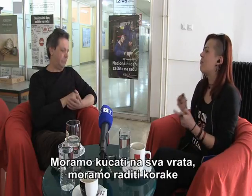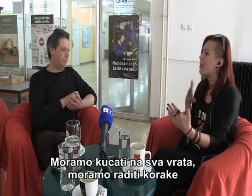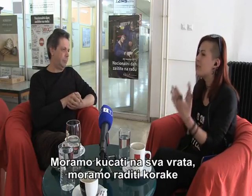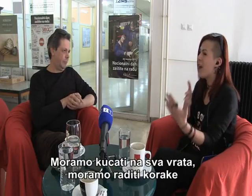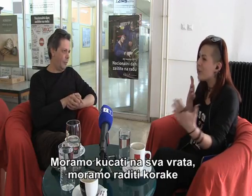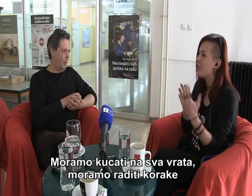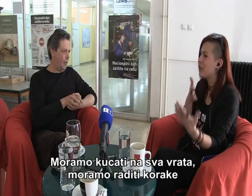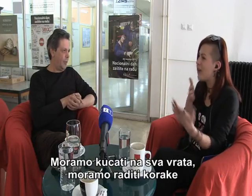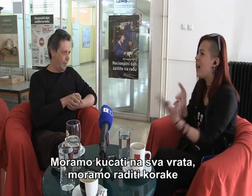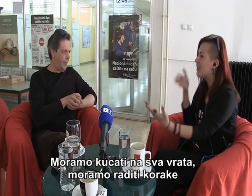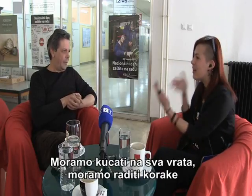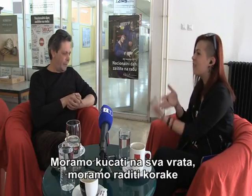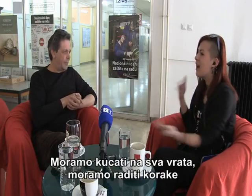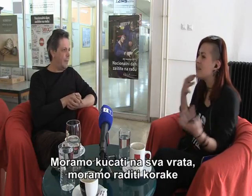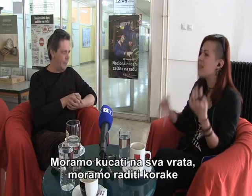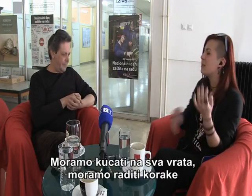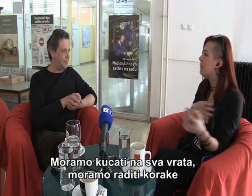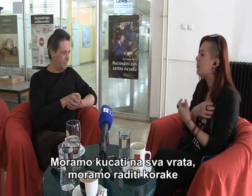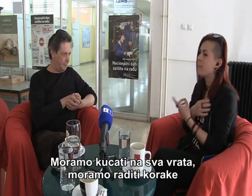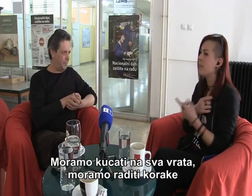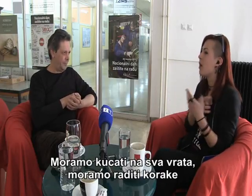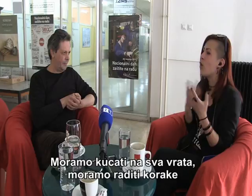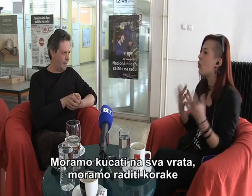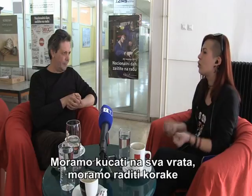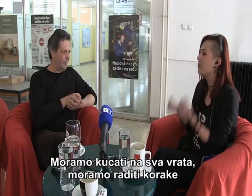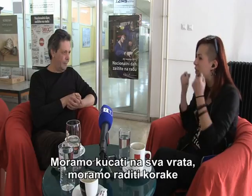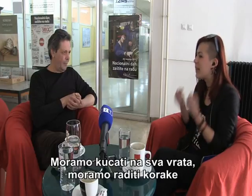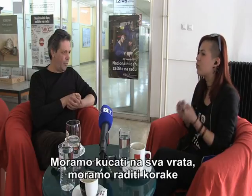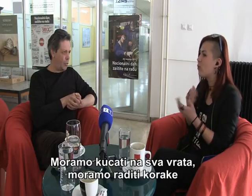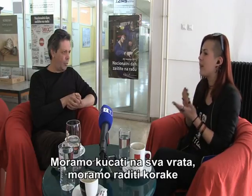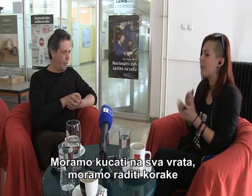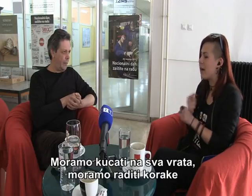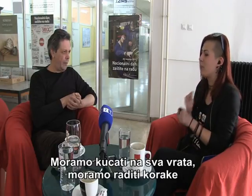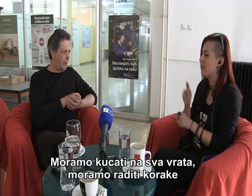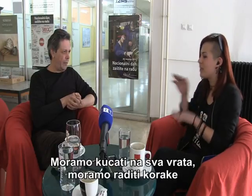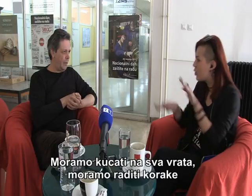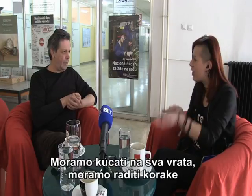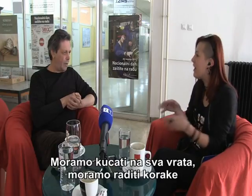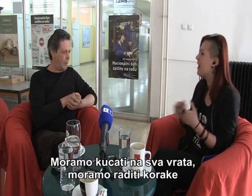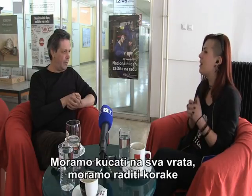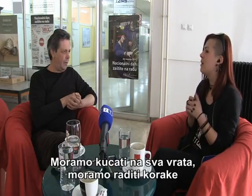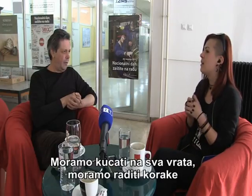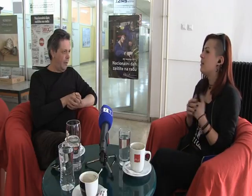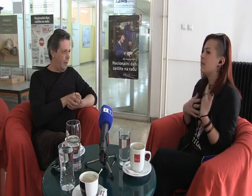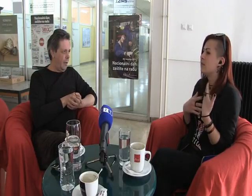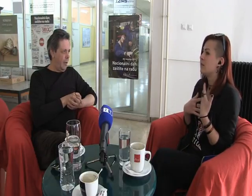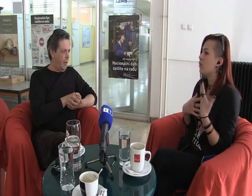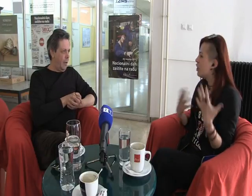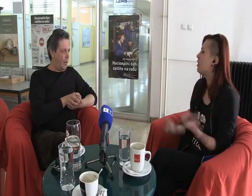Moramo stalno ići na vrata, na vrata. Ma koliko god na teško uvijek treba napraviti korake. I onda će ti